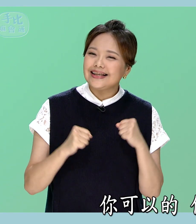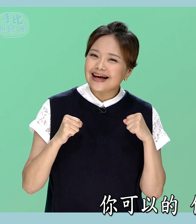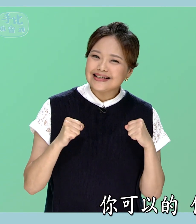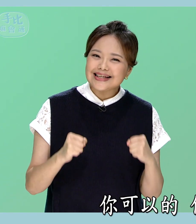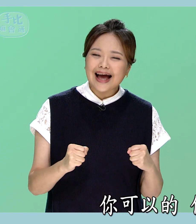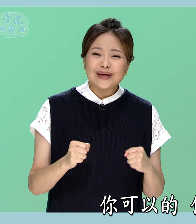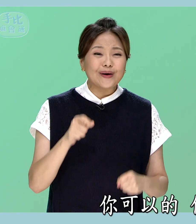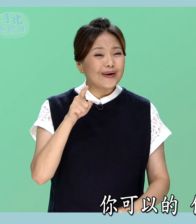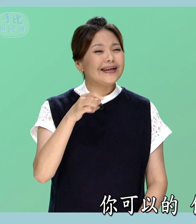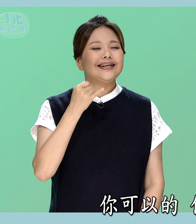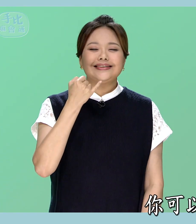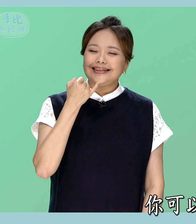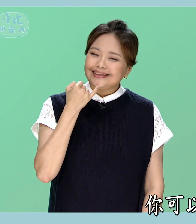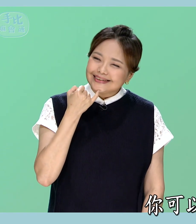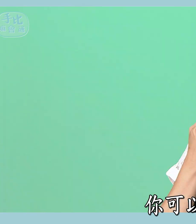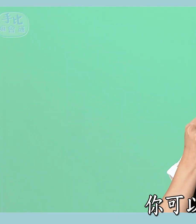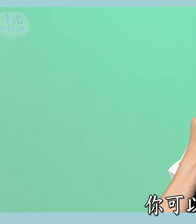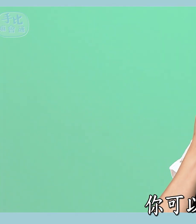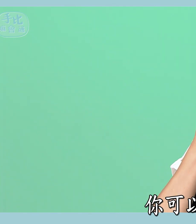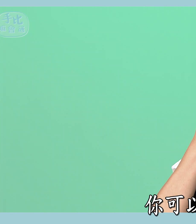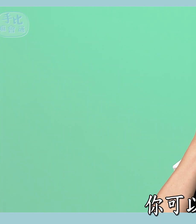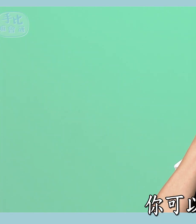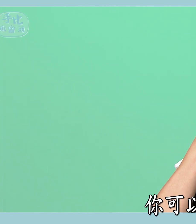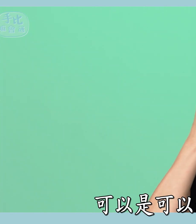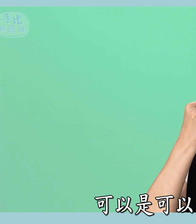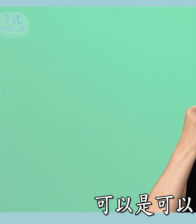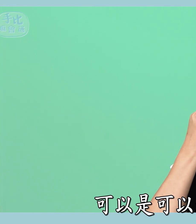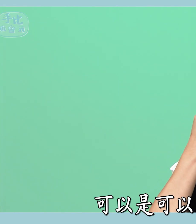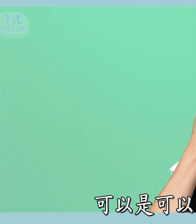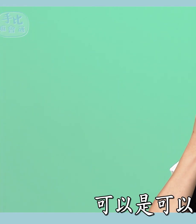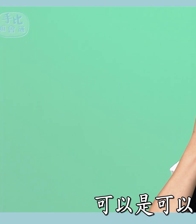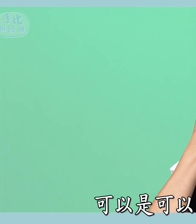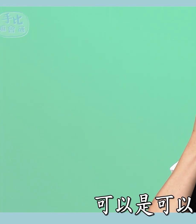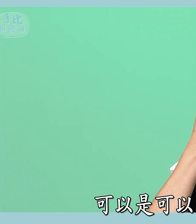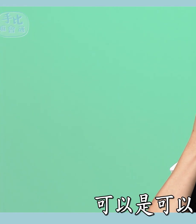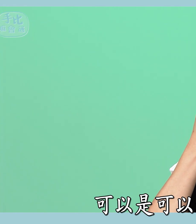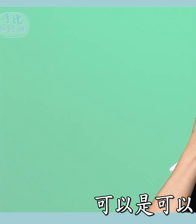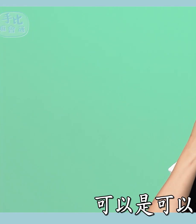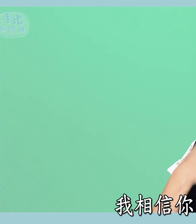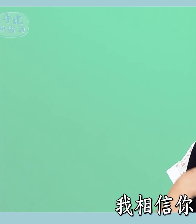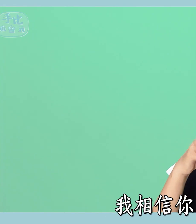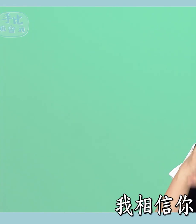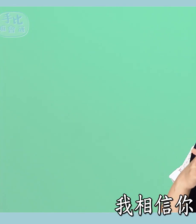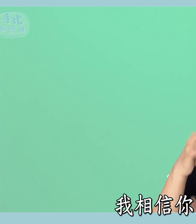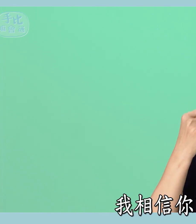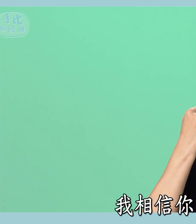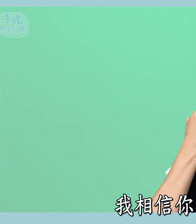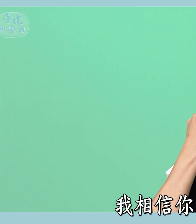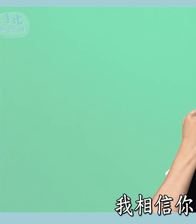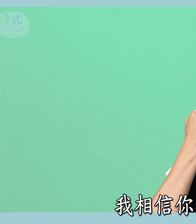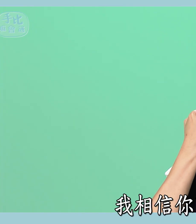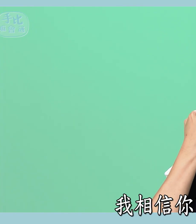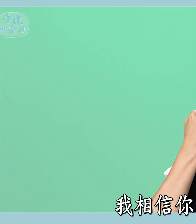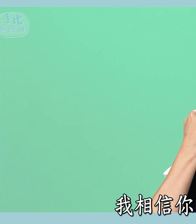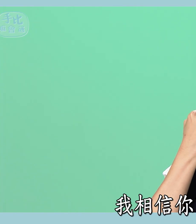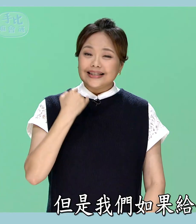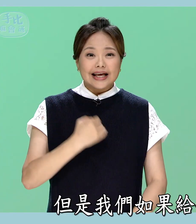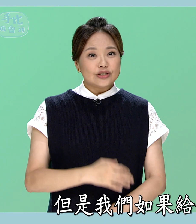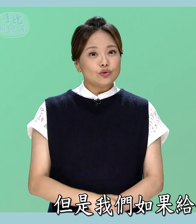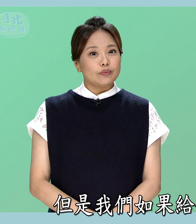要加油，你可以的，可以是可以这样的比，我相信你可以的。但是我们如